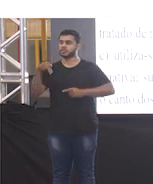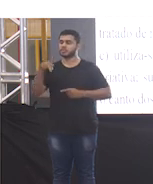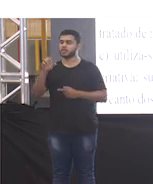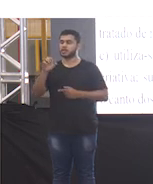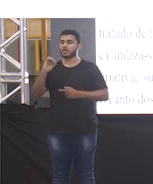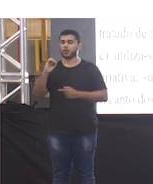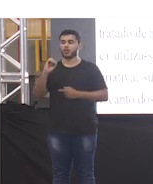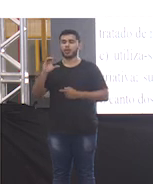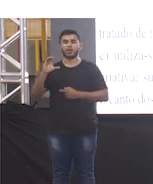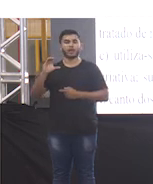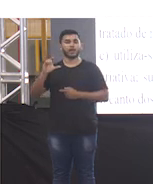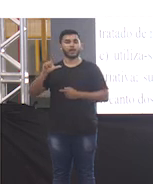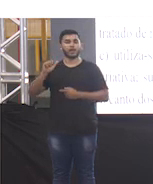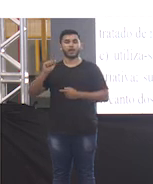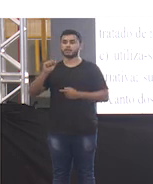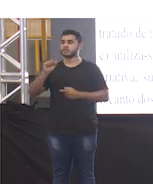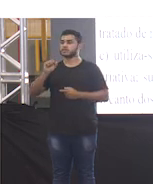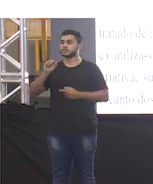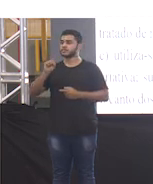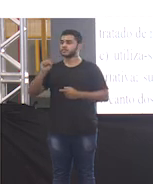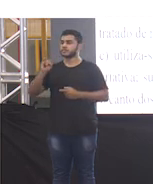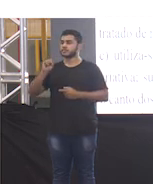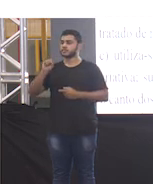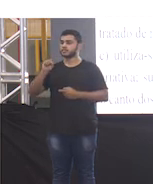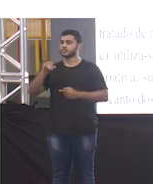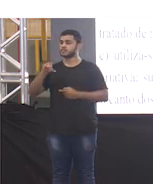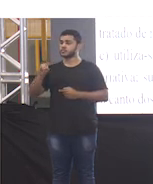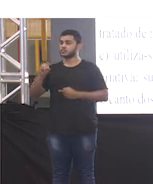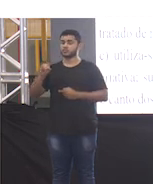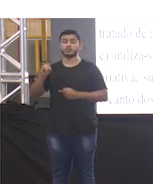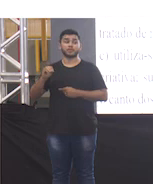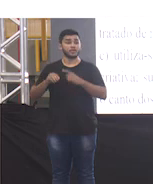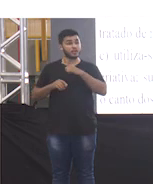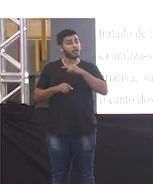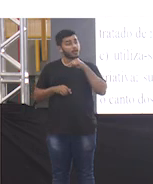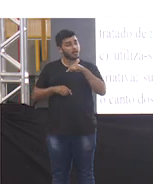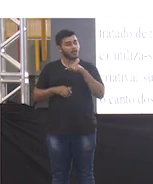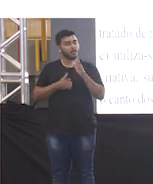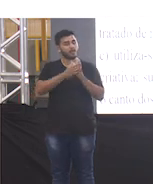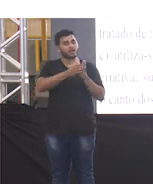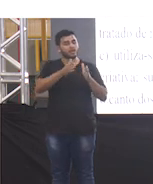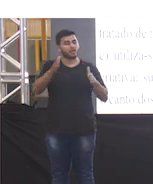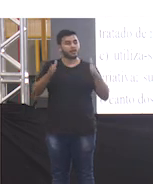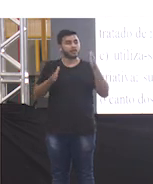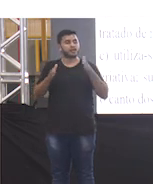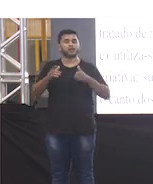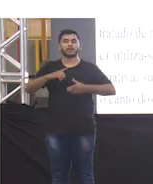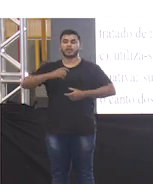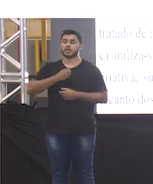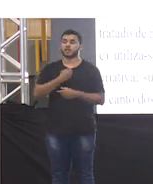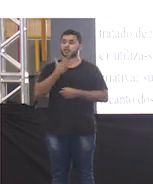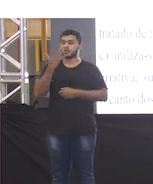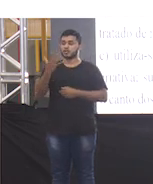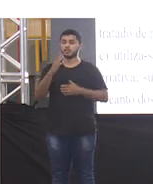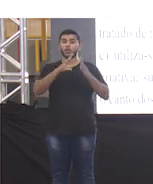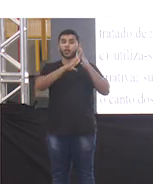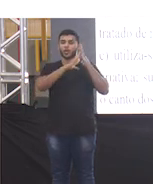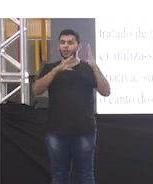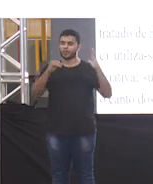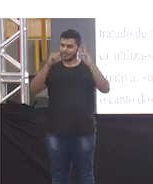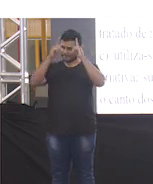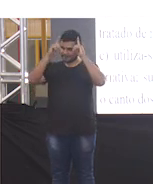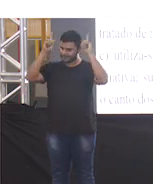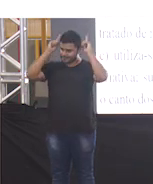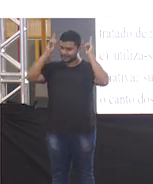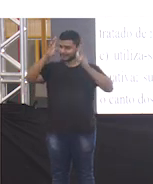neoclassicismo. O arcadismo se apoiava no cânone da poesia greco-romana.